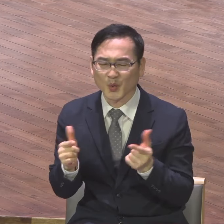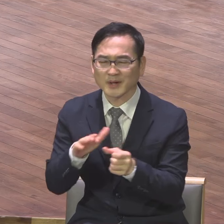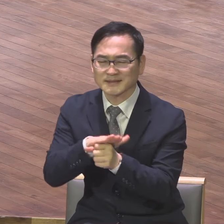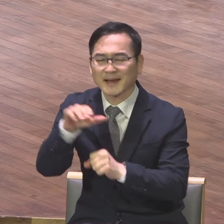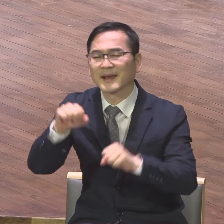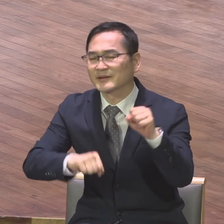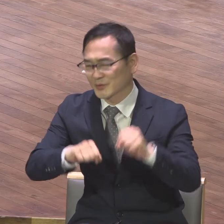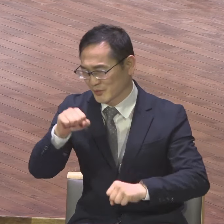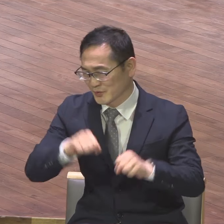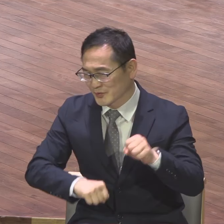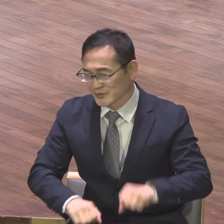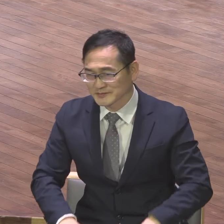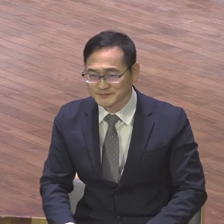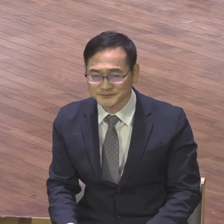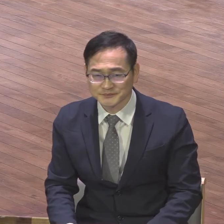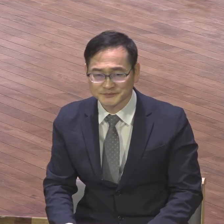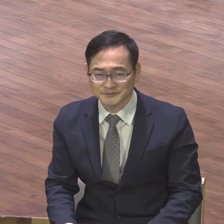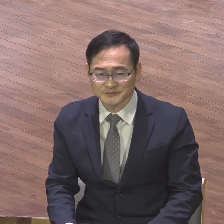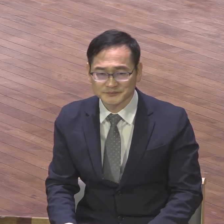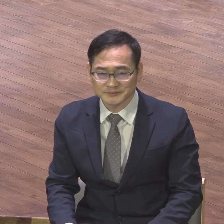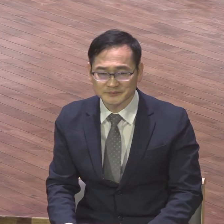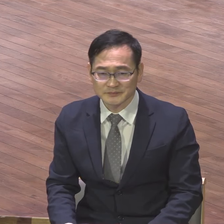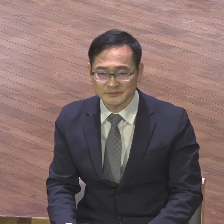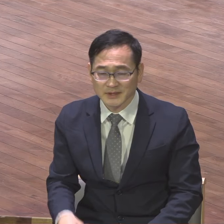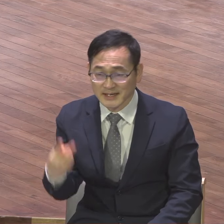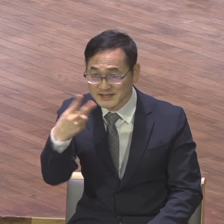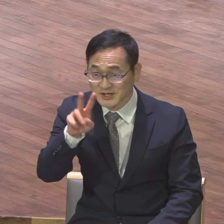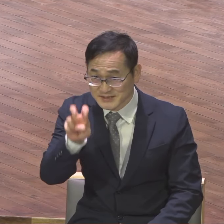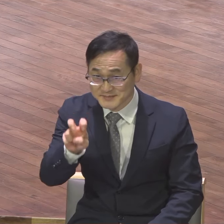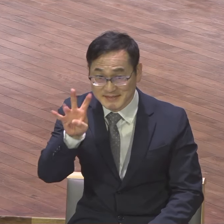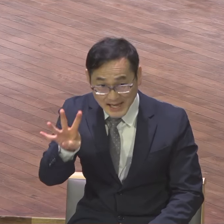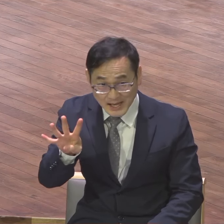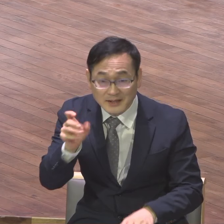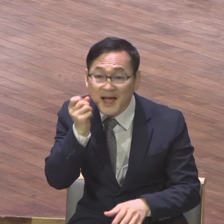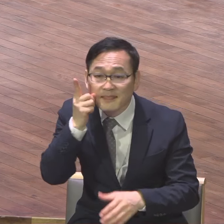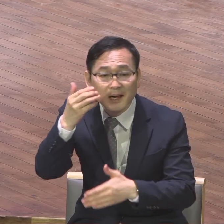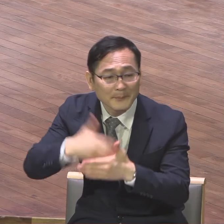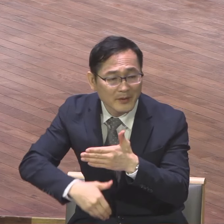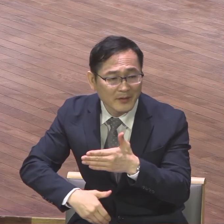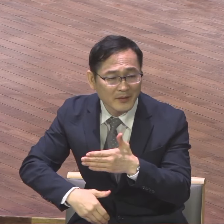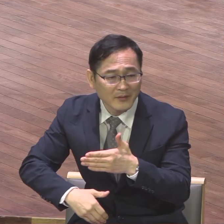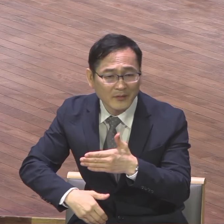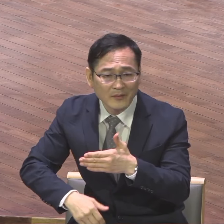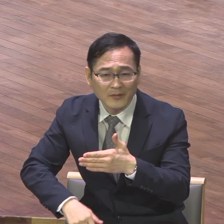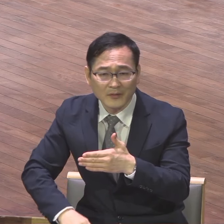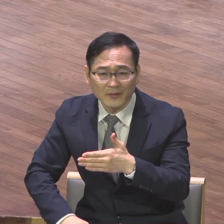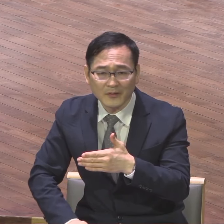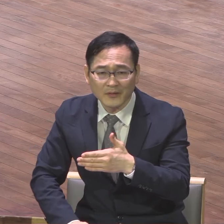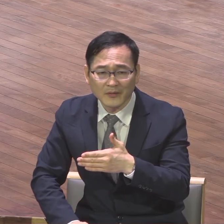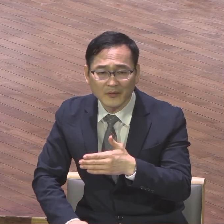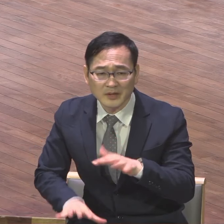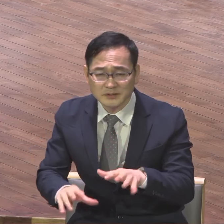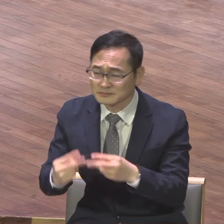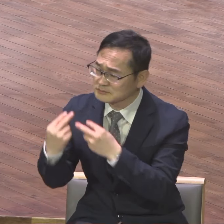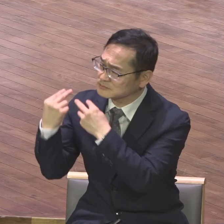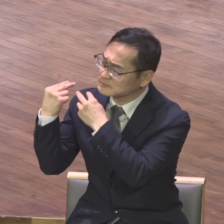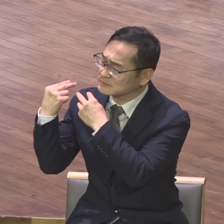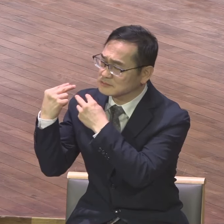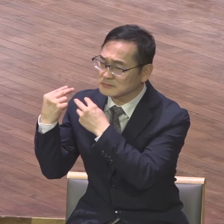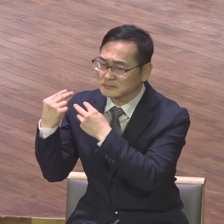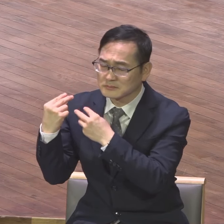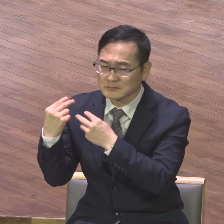2024년 한 해도 이제 한 달밖에 안 남았습니다. 올 한 해 살아오면서 여러분의 삶의 관계